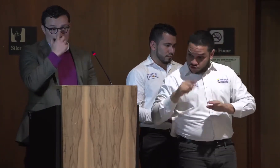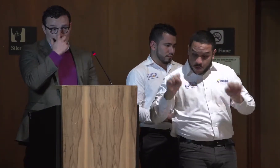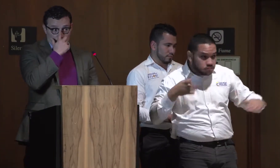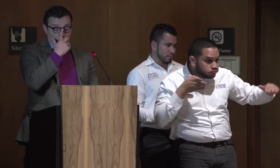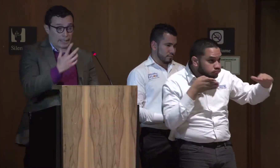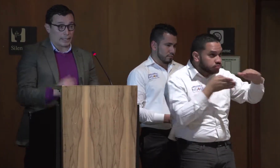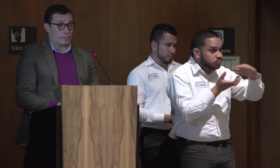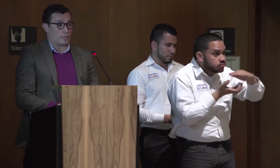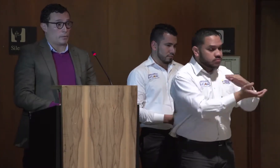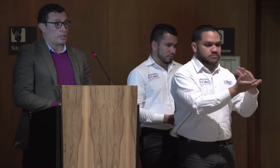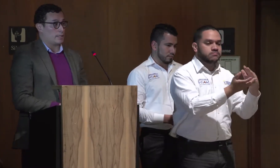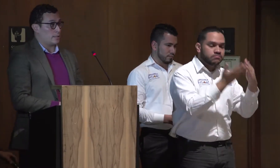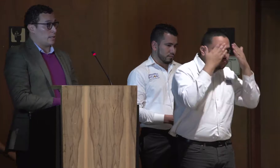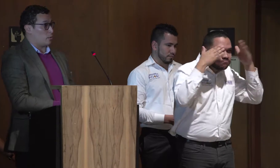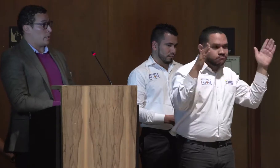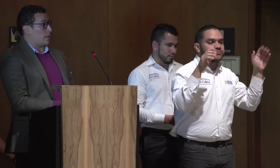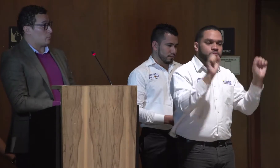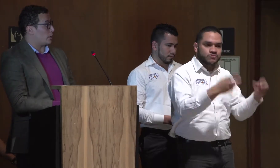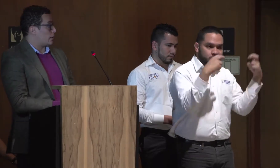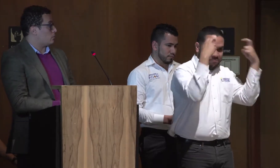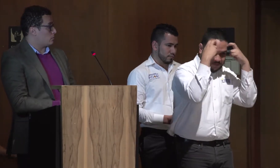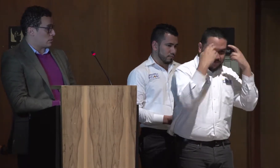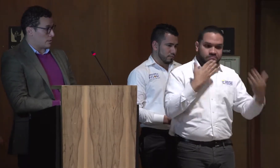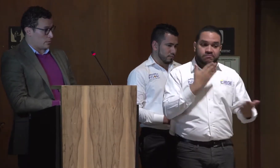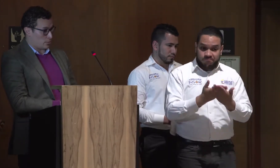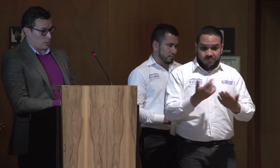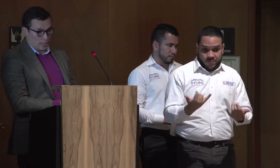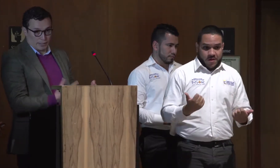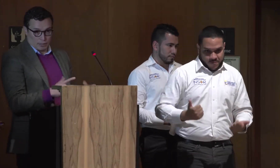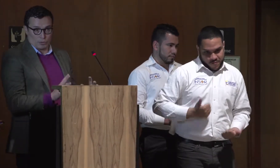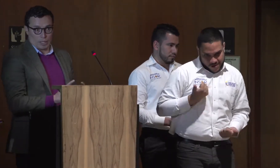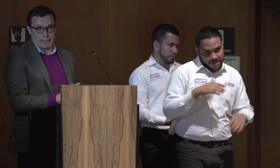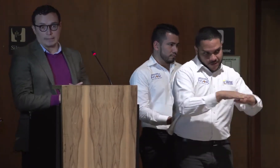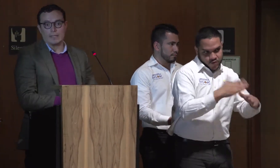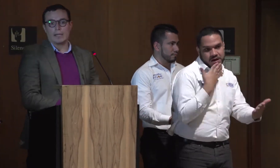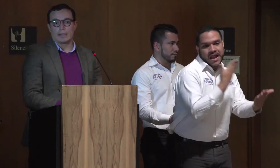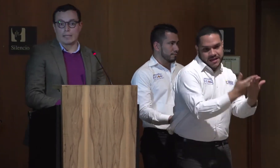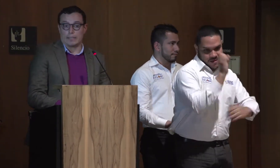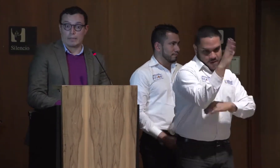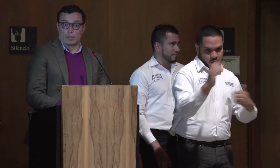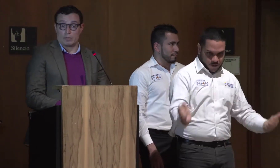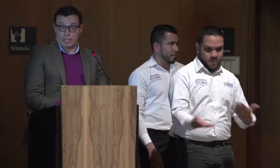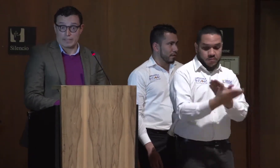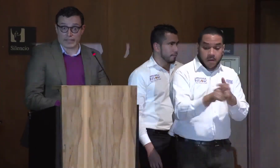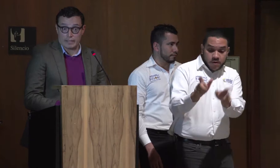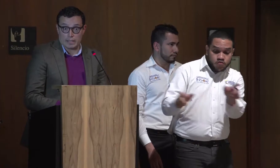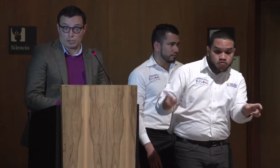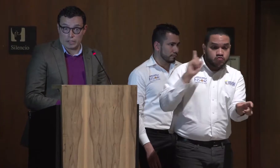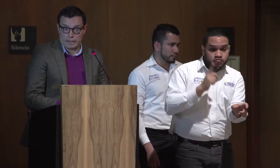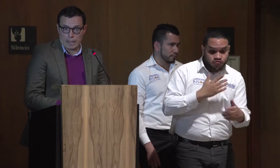es un mensaje que queremos aprovechar este escenario para dar muy claro desde la institucionalidad que hay de las personas sordas,